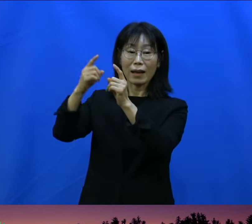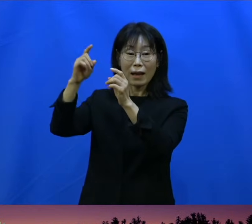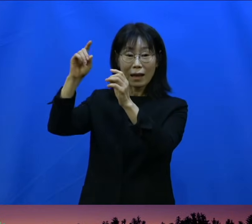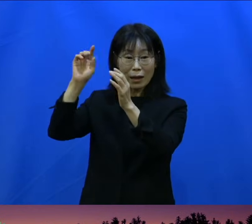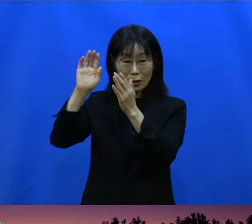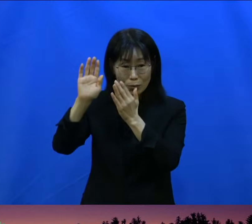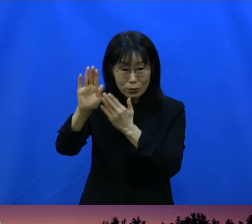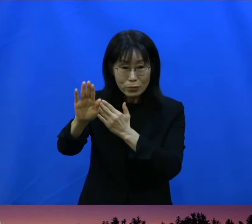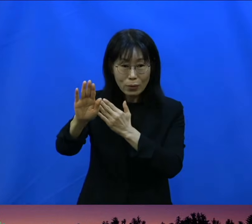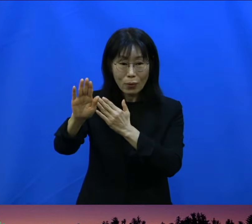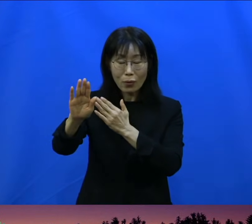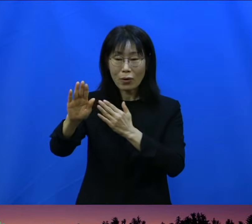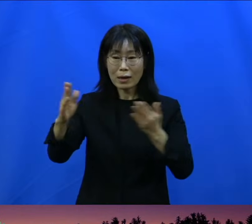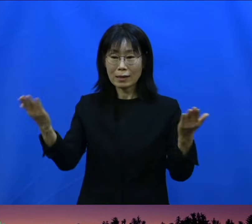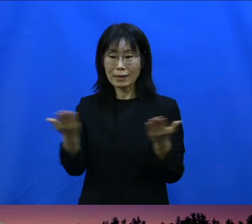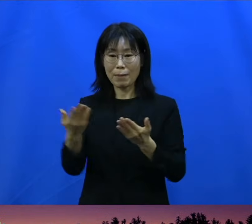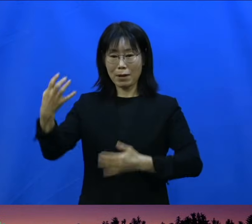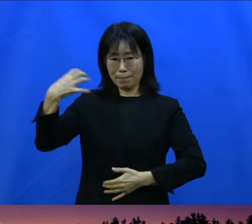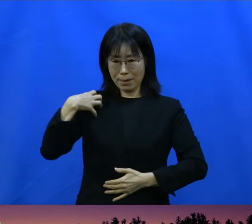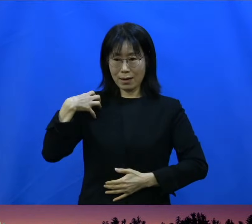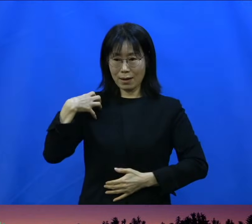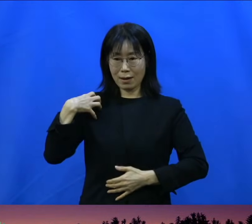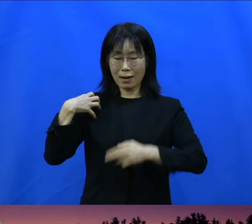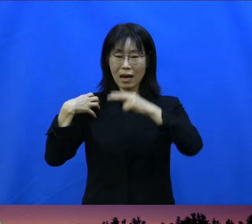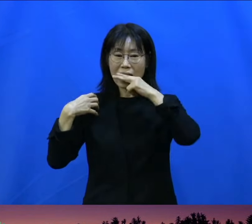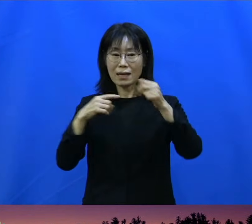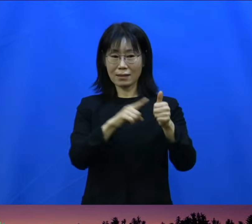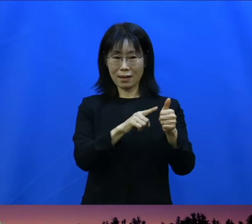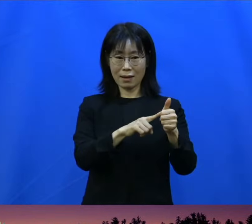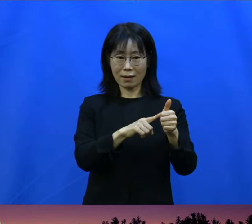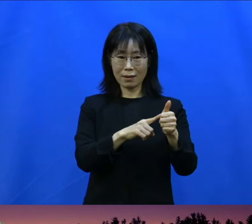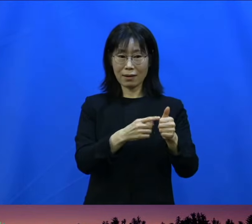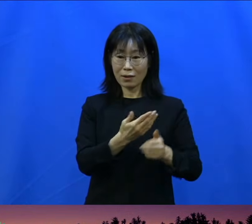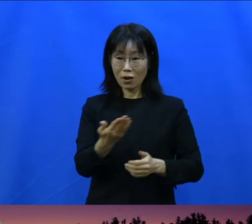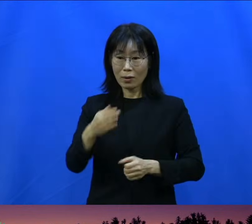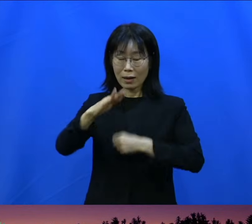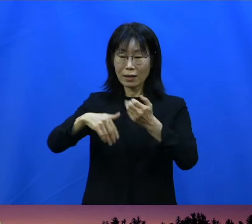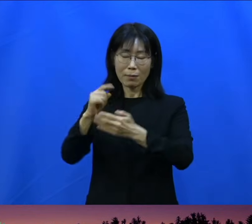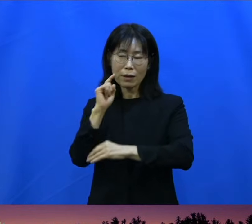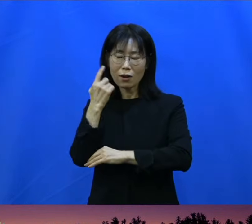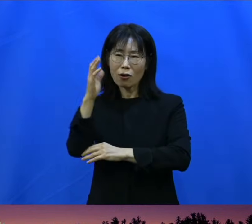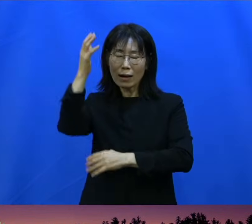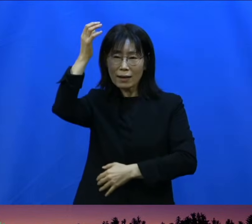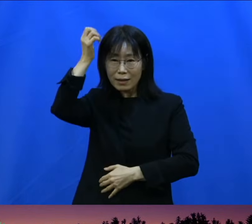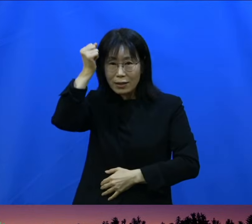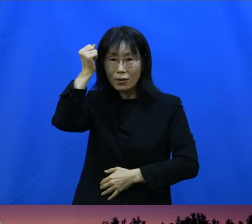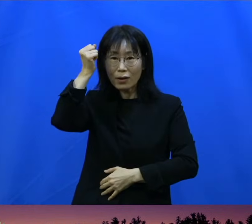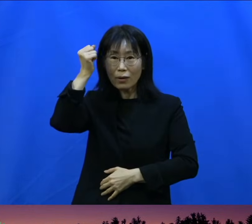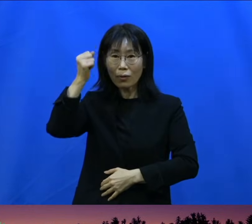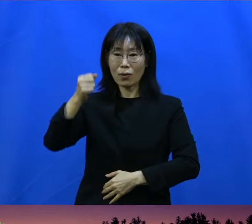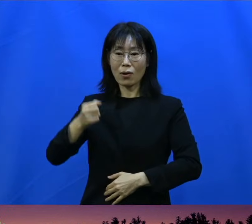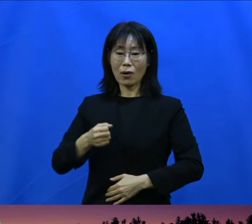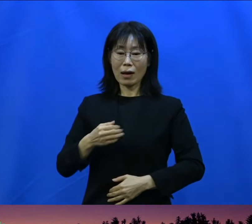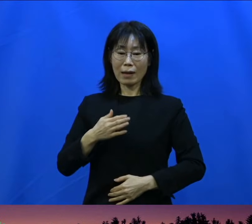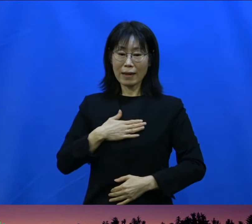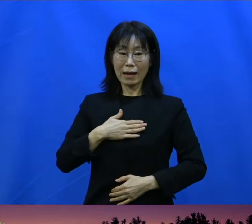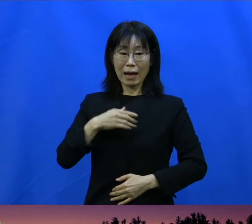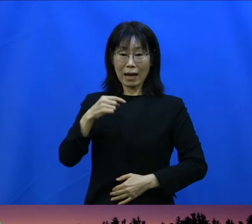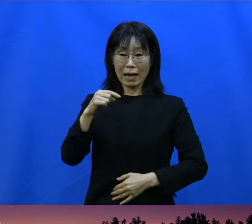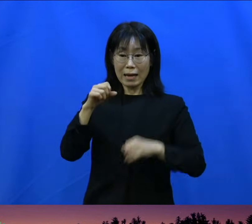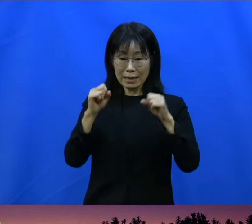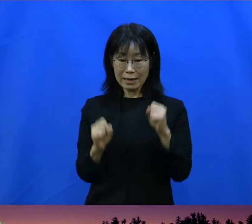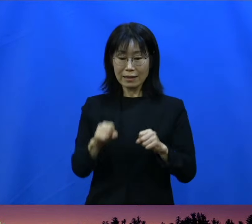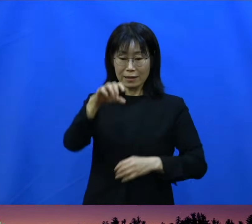사랑하는 성도 여러분, 하나님의 영광을 목격하시고 내가 선 곳이 거룩한 땅이니